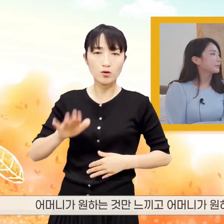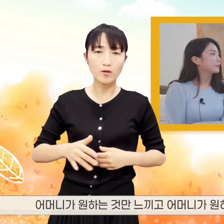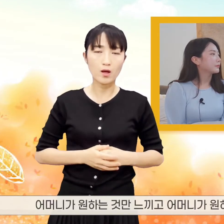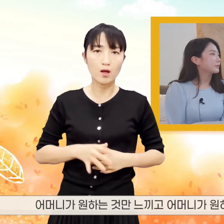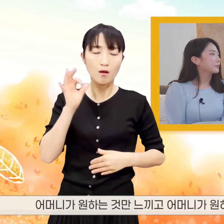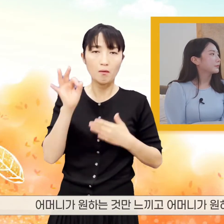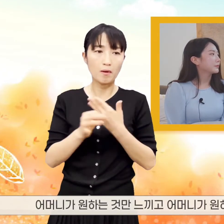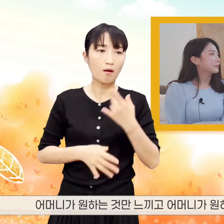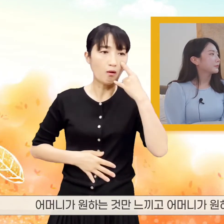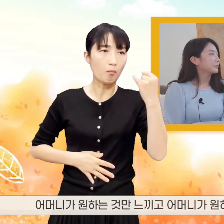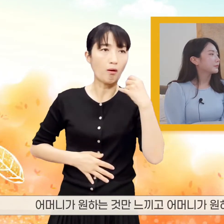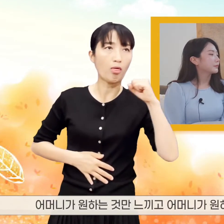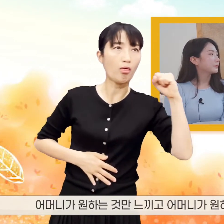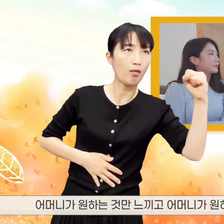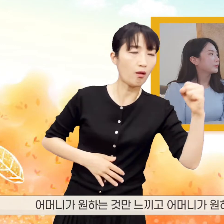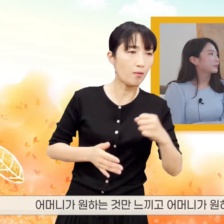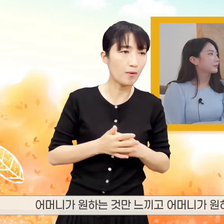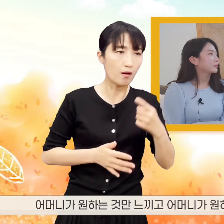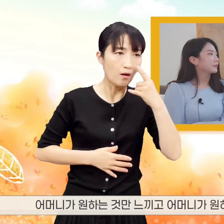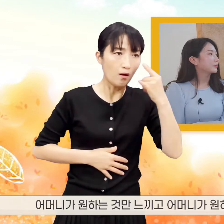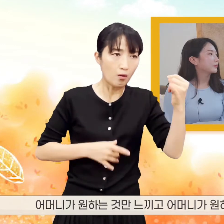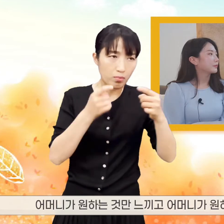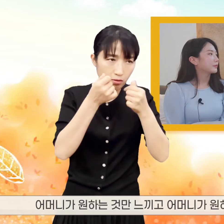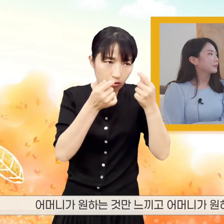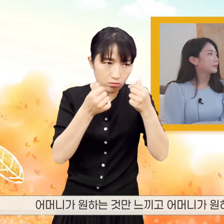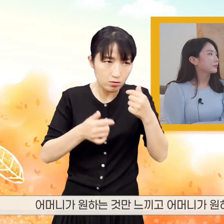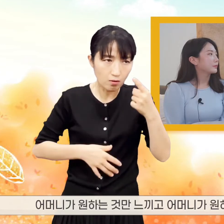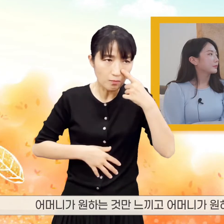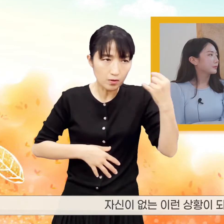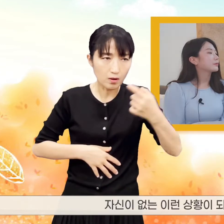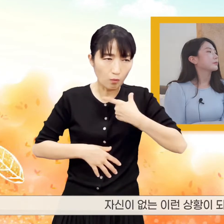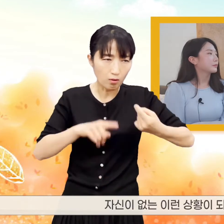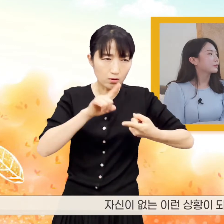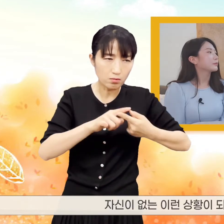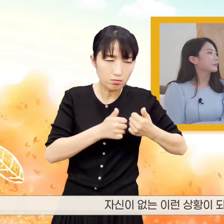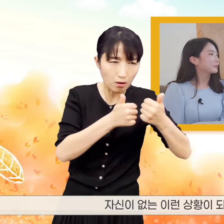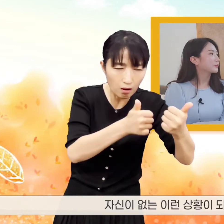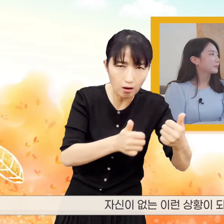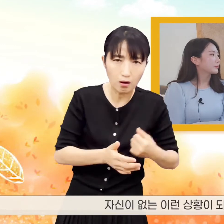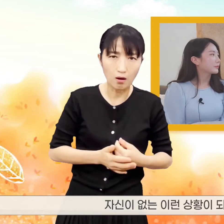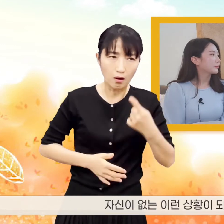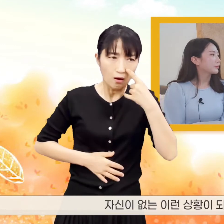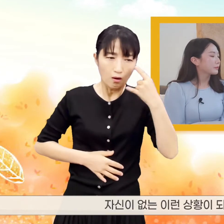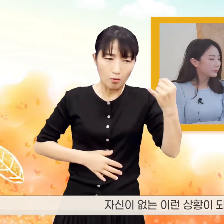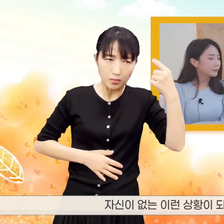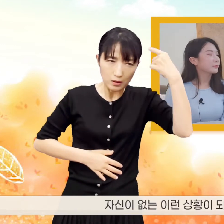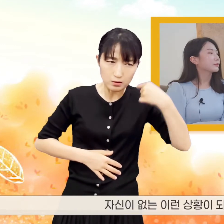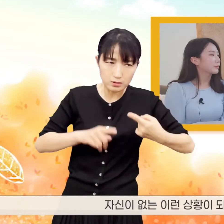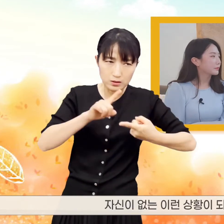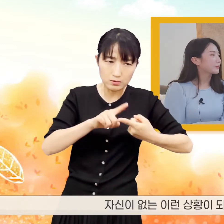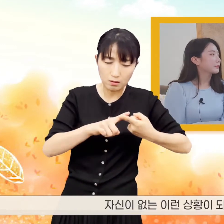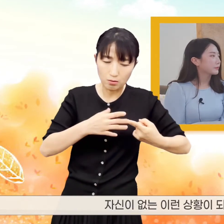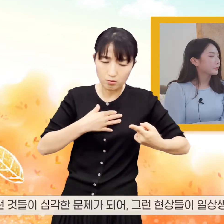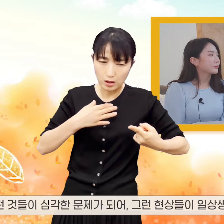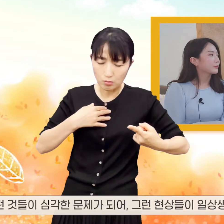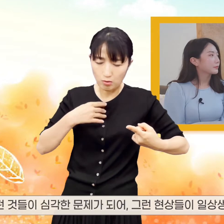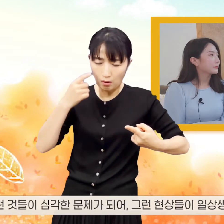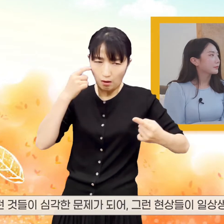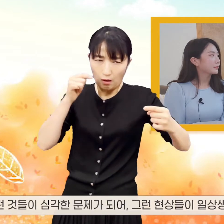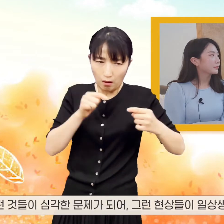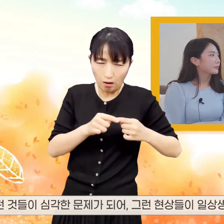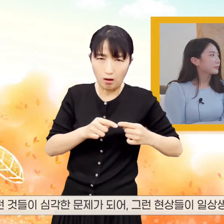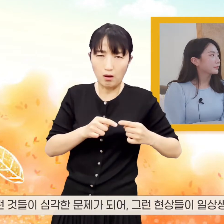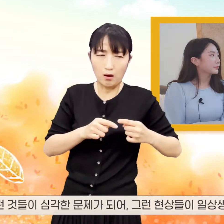어머니가 원하는 것만 느끼고 어머니가 원하는 것만 생각해야 되는, 자신이 없는 이런 상황이 되는 거죠. 이제 그런 것들이